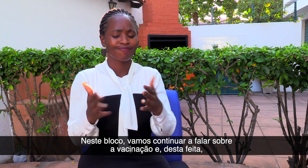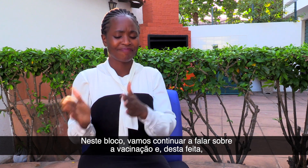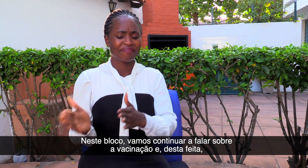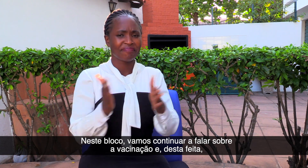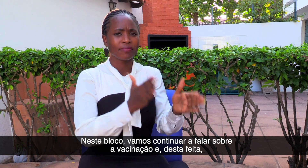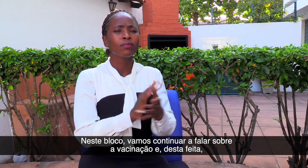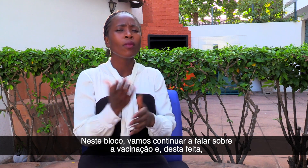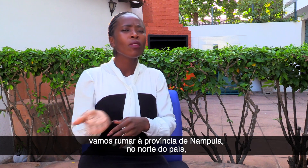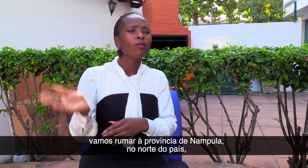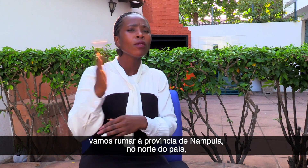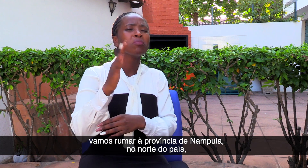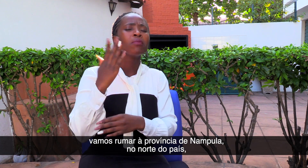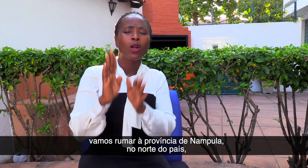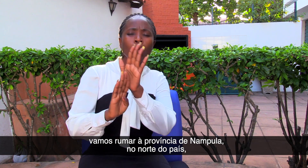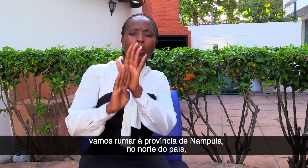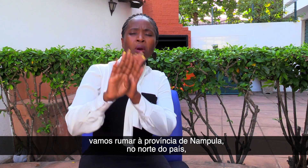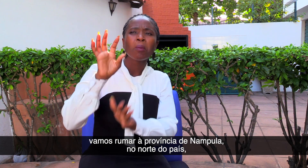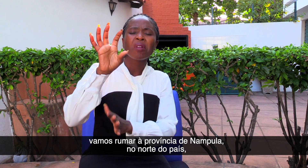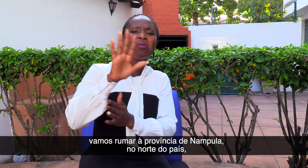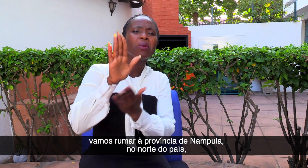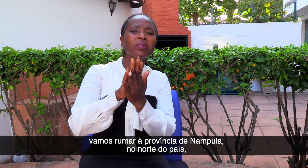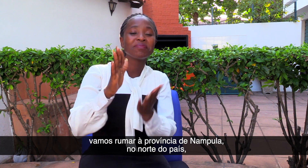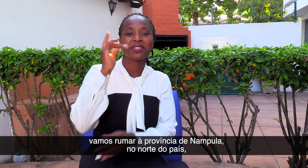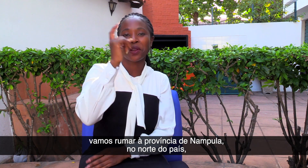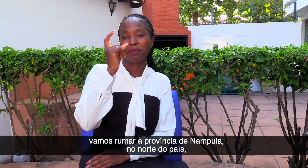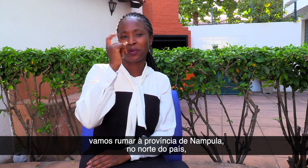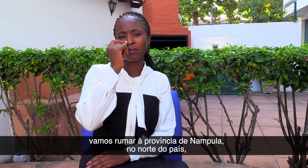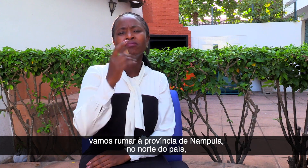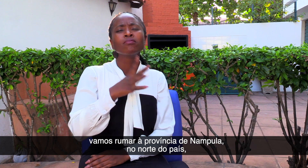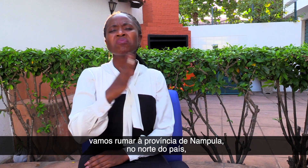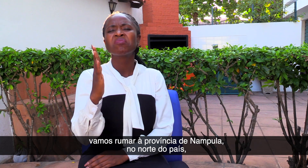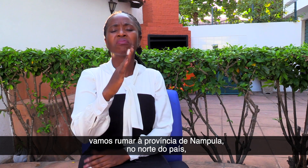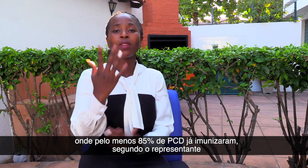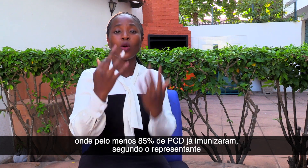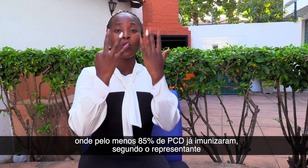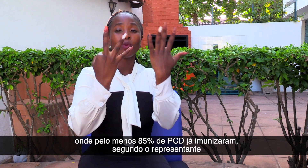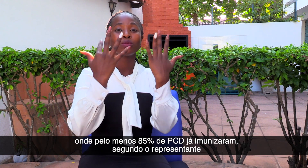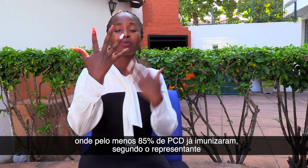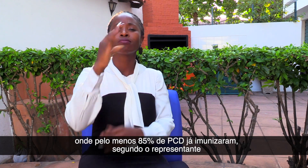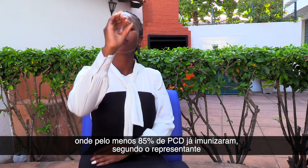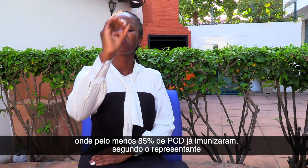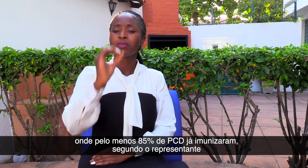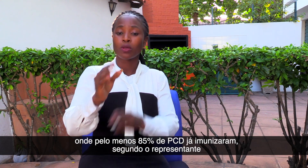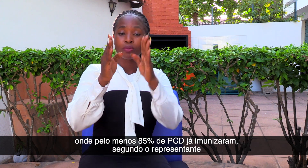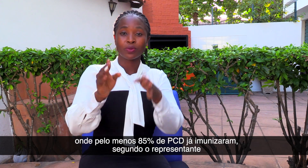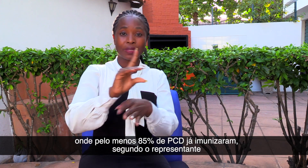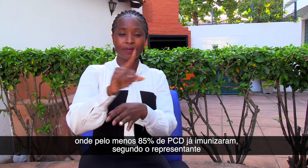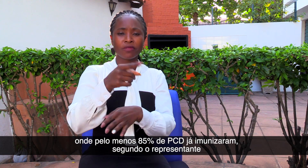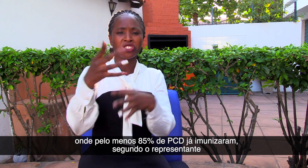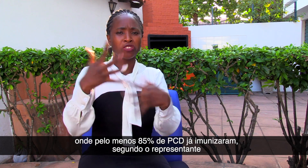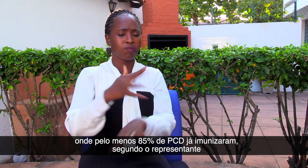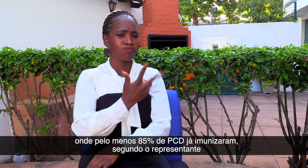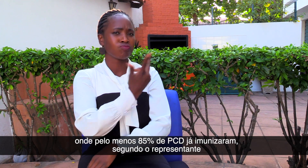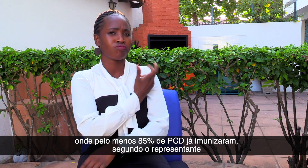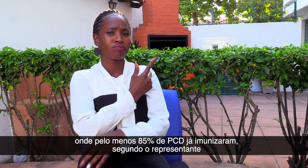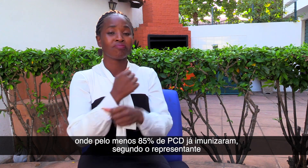E desta feita, vamos rumar à província de Nampula, no norte do país, onde pelo menos